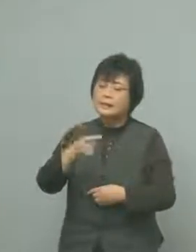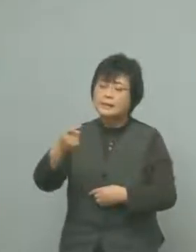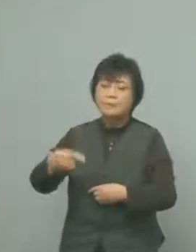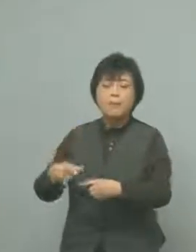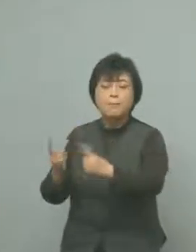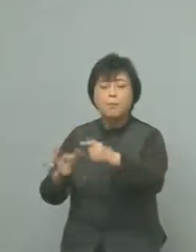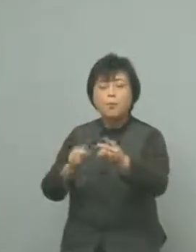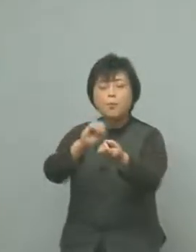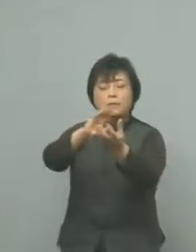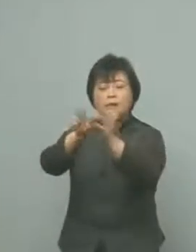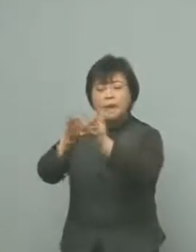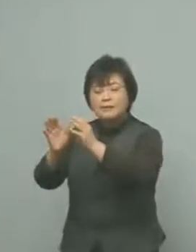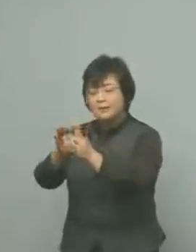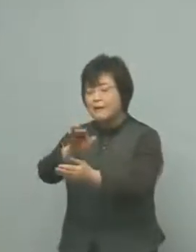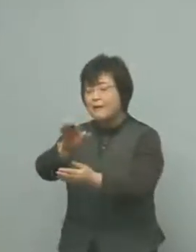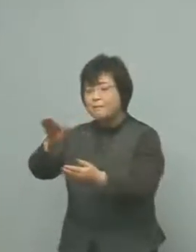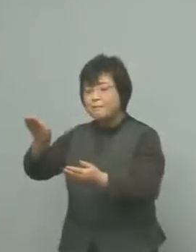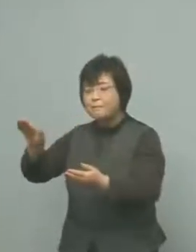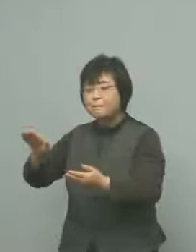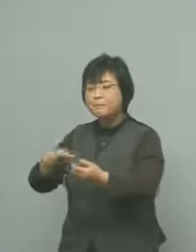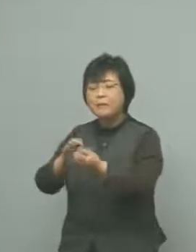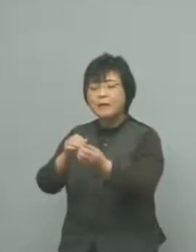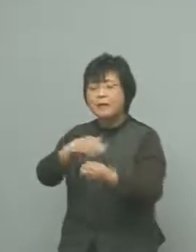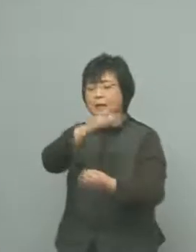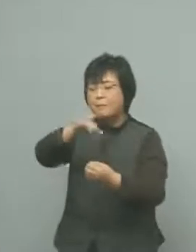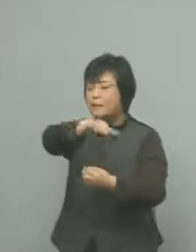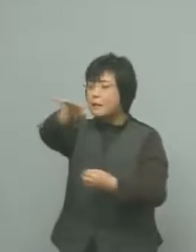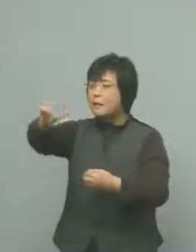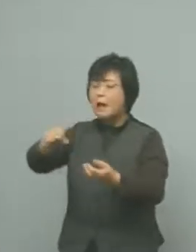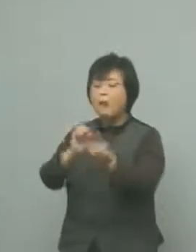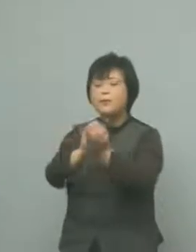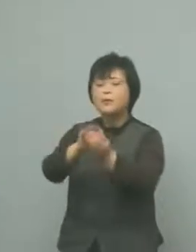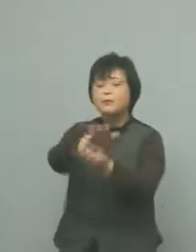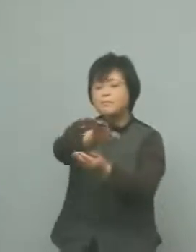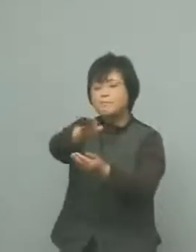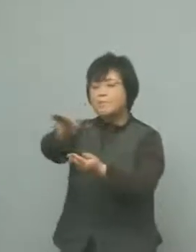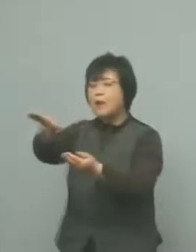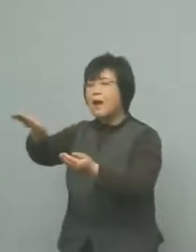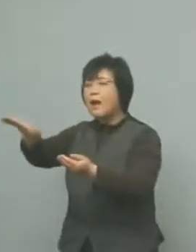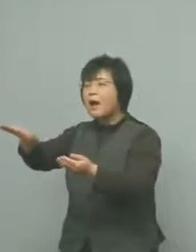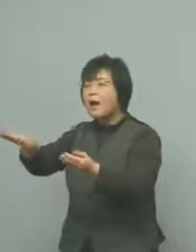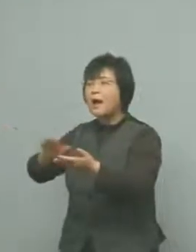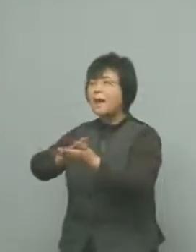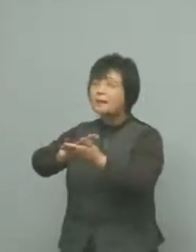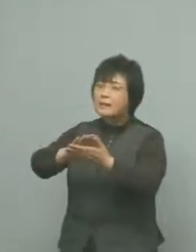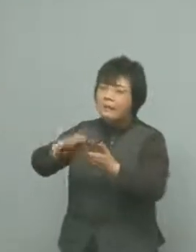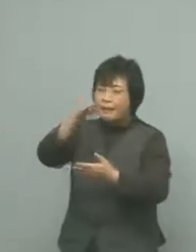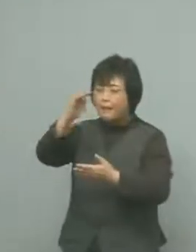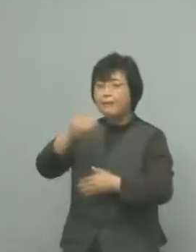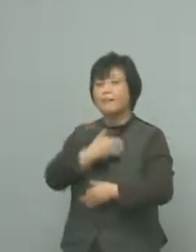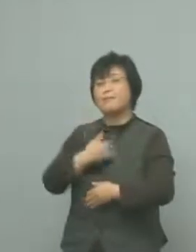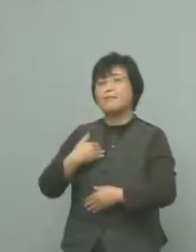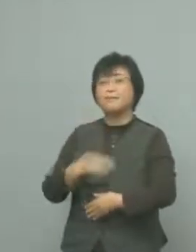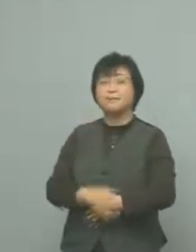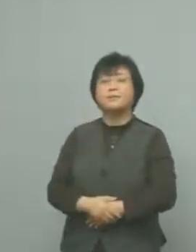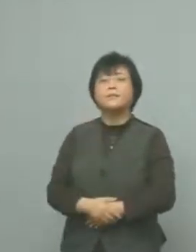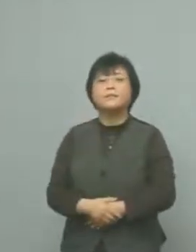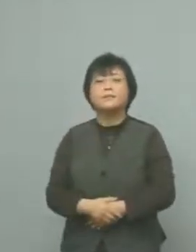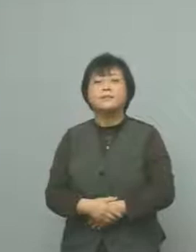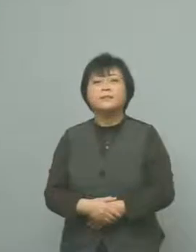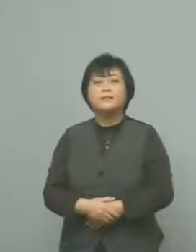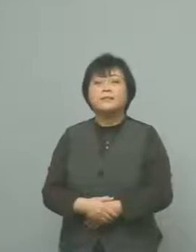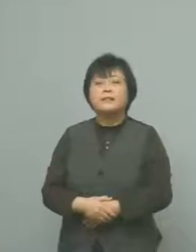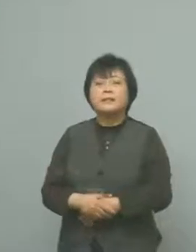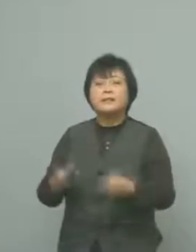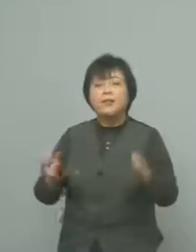本の桜が咲き誇り、山全体がピンクに染まる絶景を楽しむことができます。期